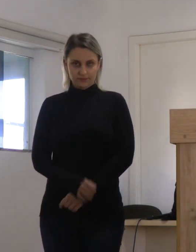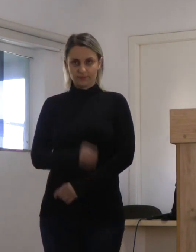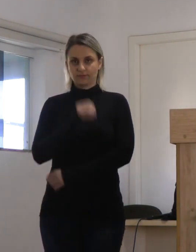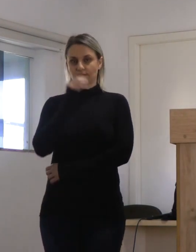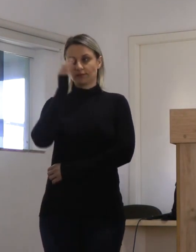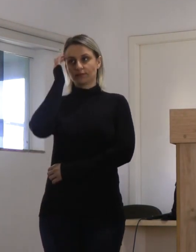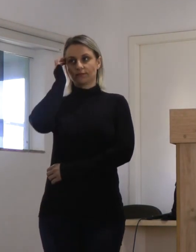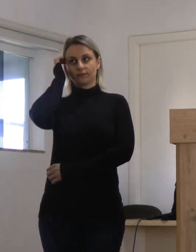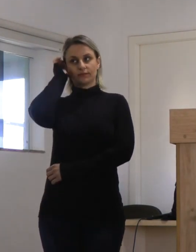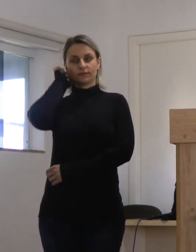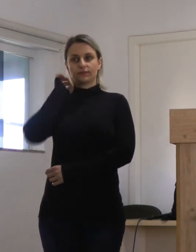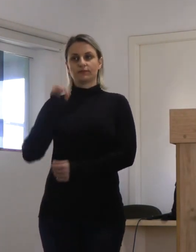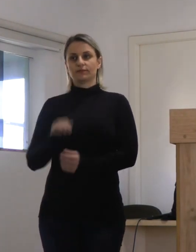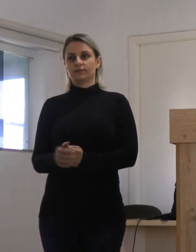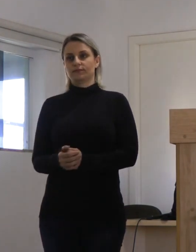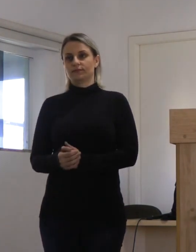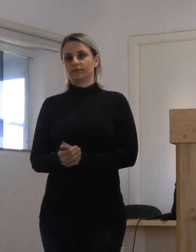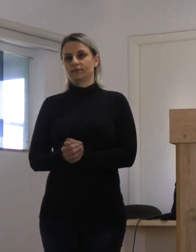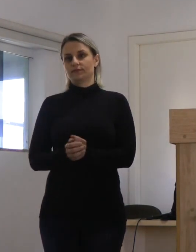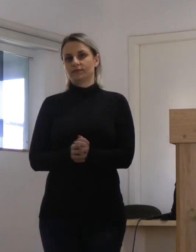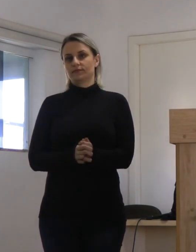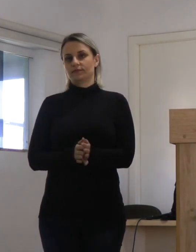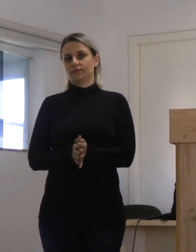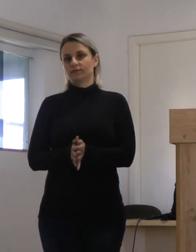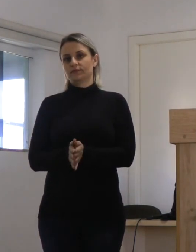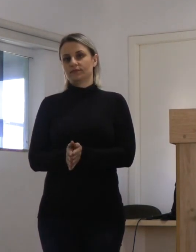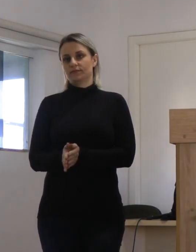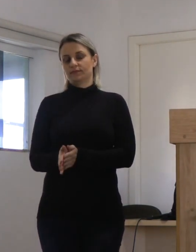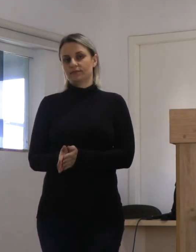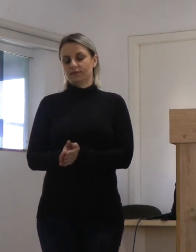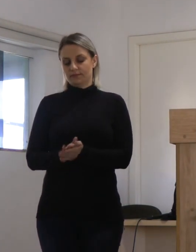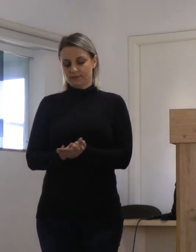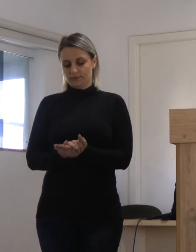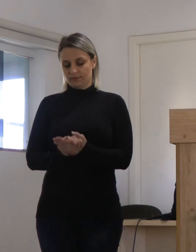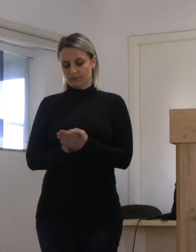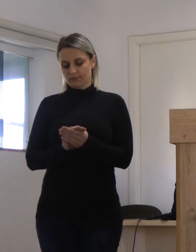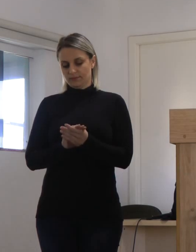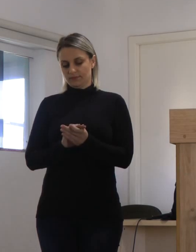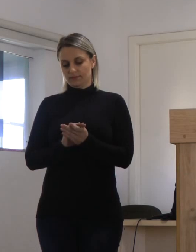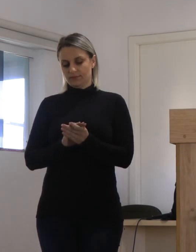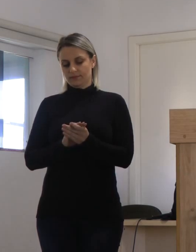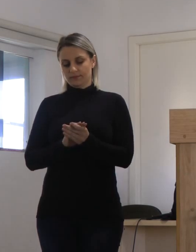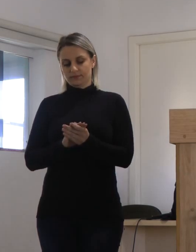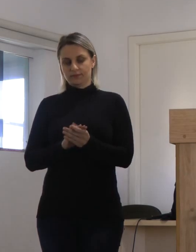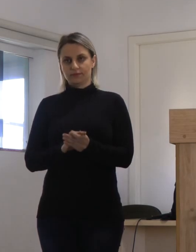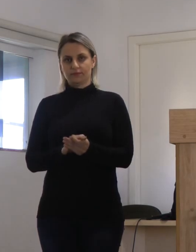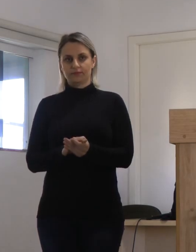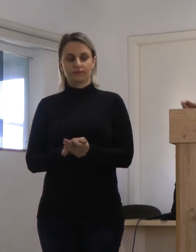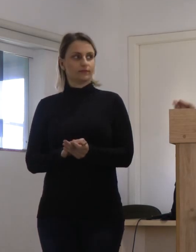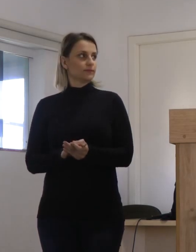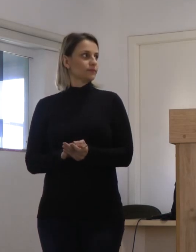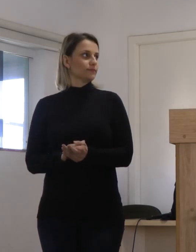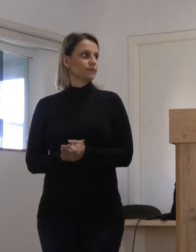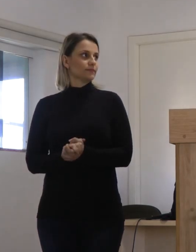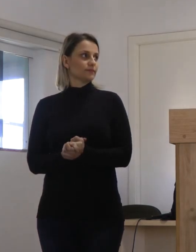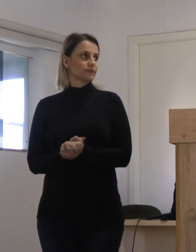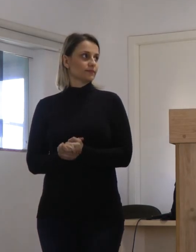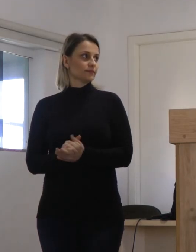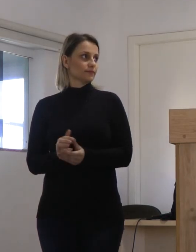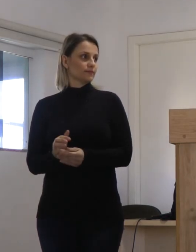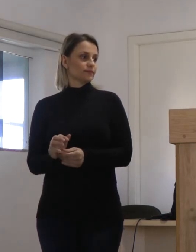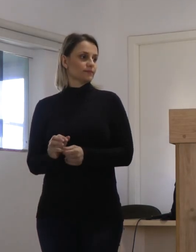possam acompanhar, não somente aqueles que temos, não é? As faculdades auditivas funcionando muito bem. Tá? Então, agradecer